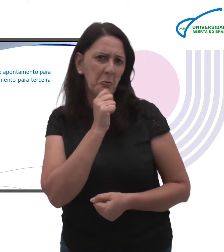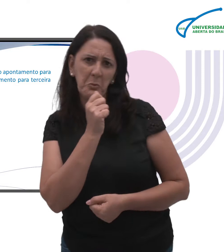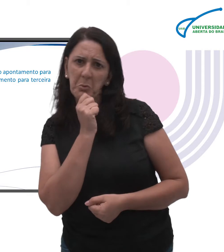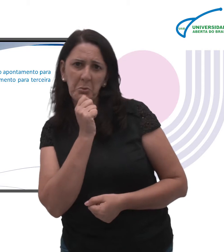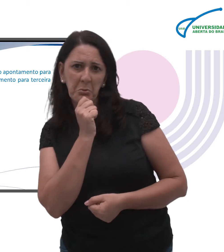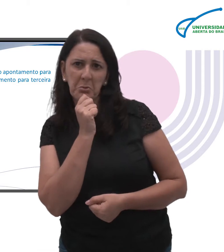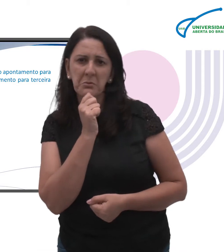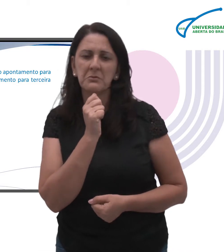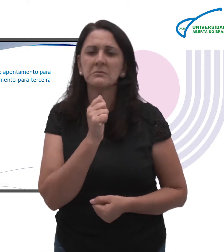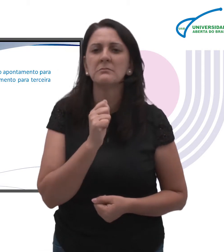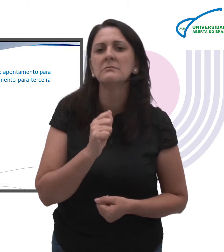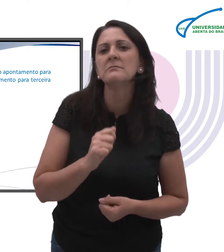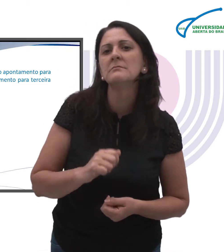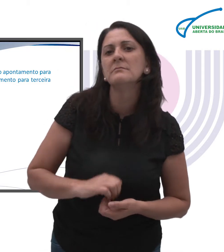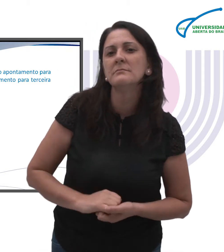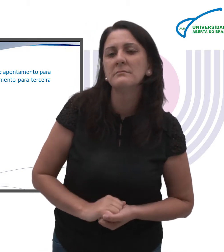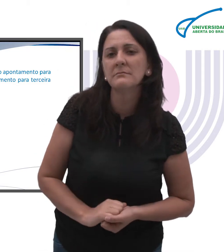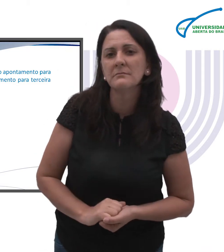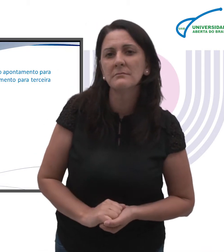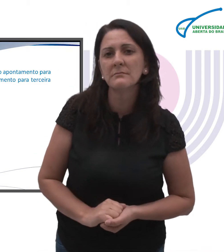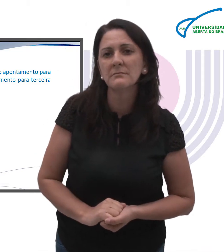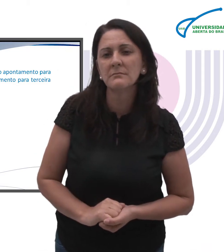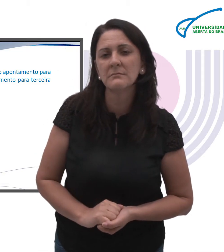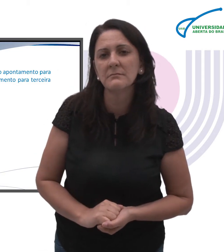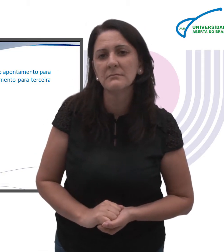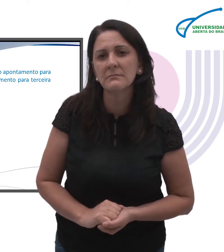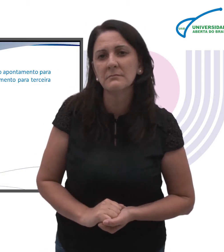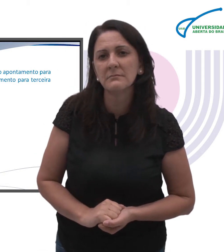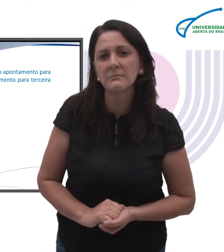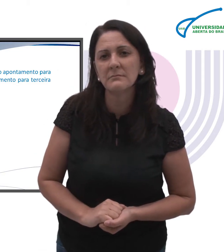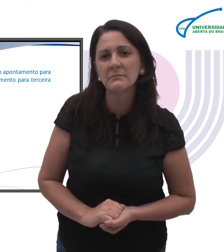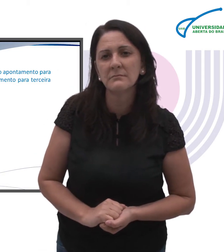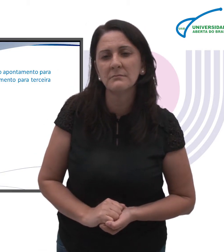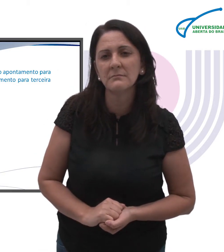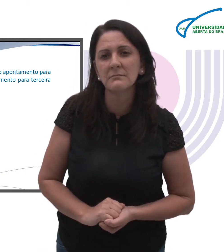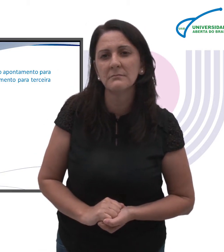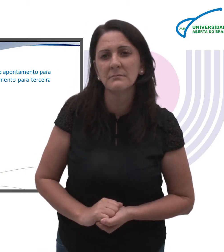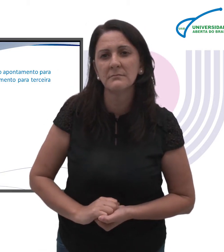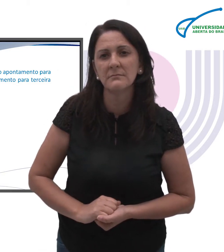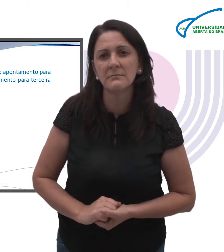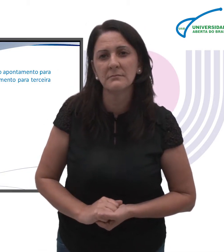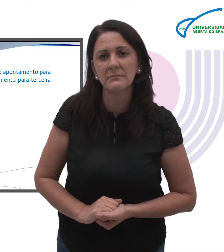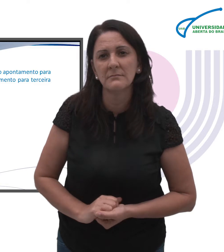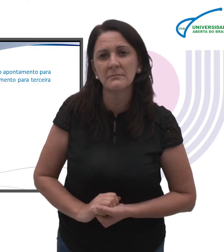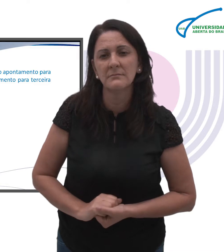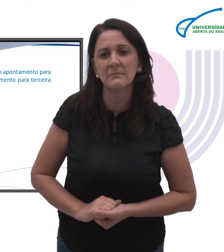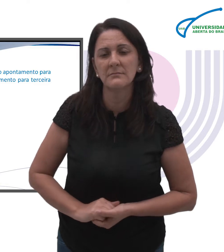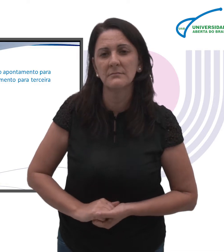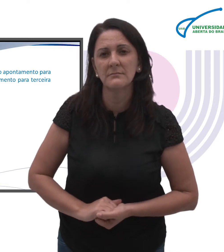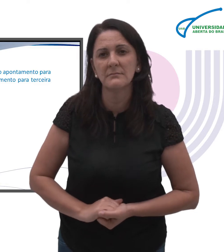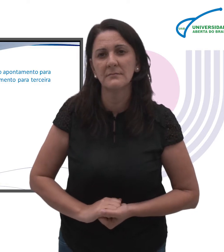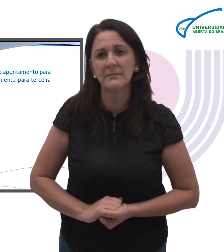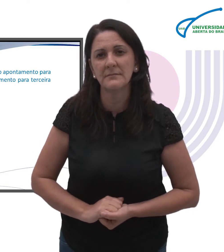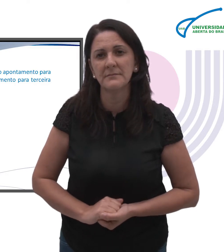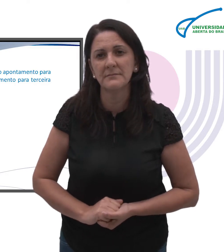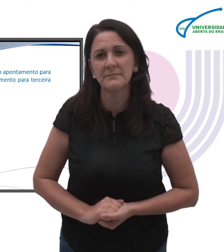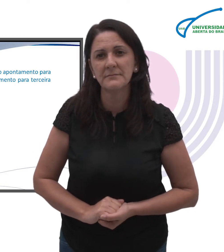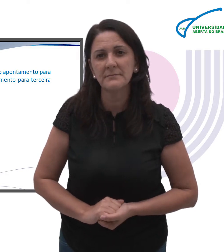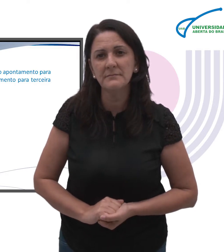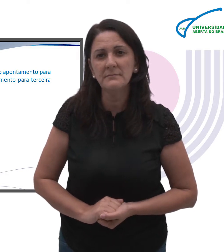referentes pronominais e o apontamento para referentes específicos, mas ainda não realiza